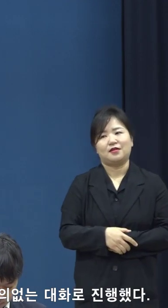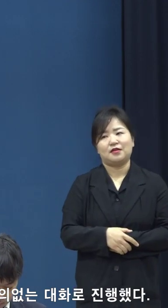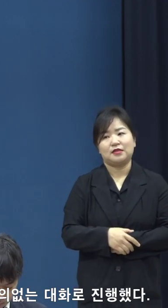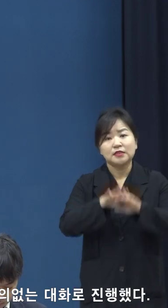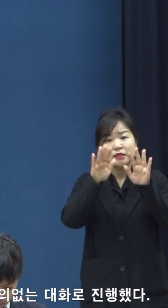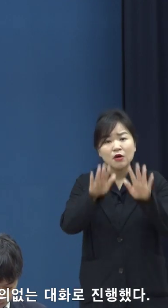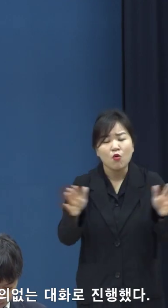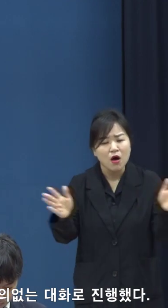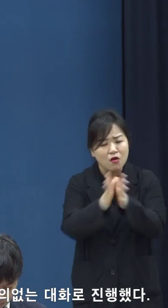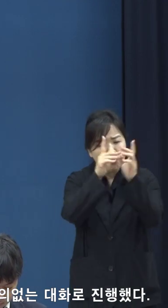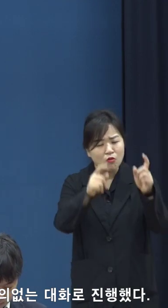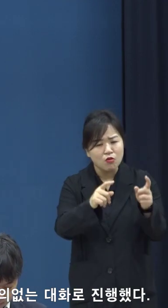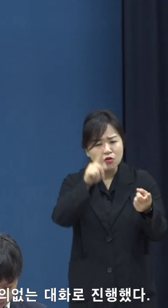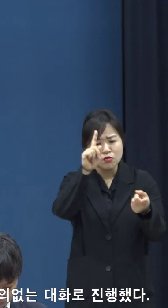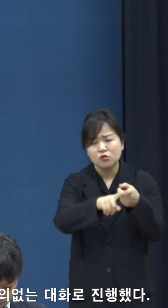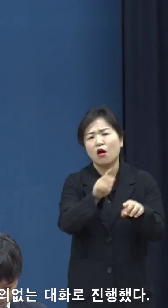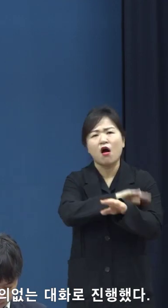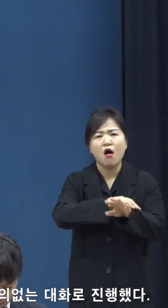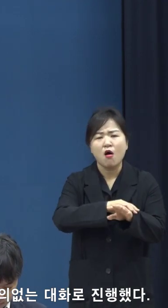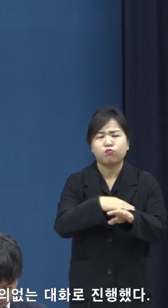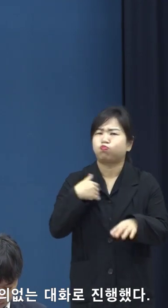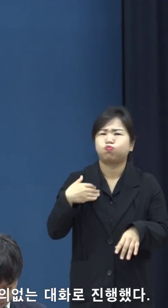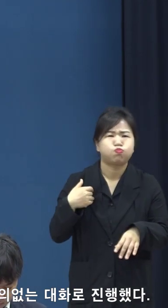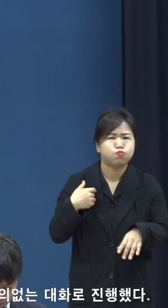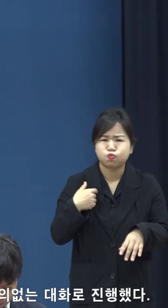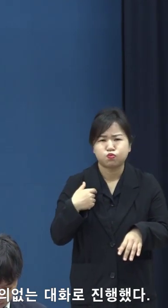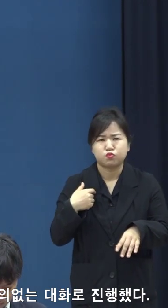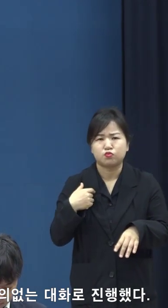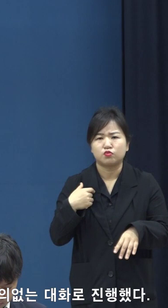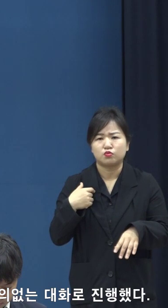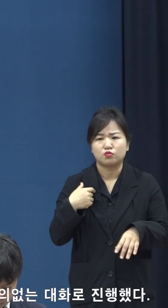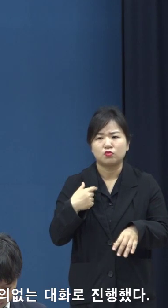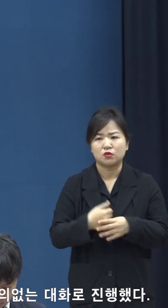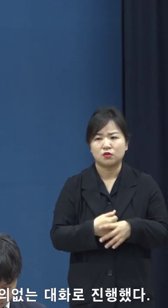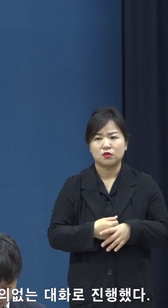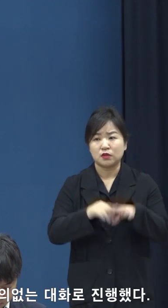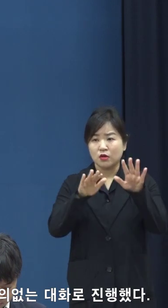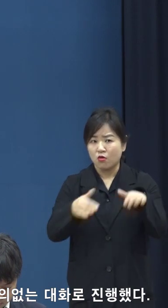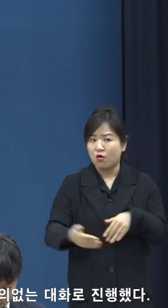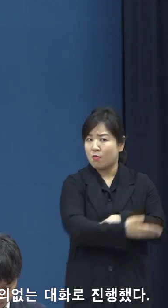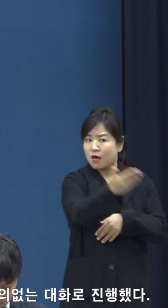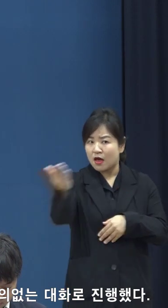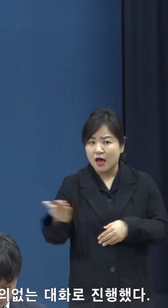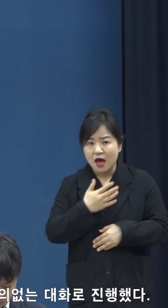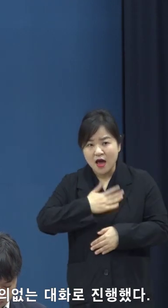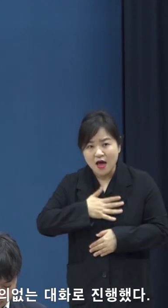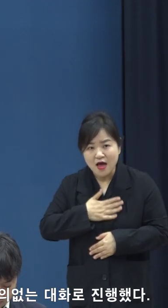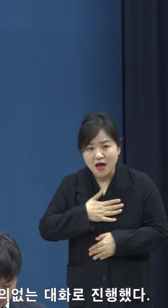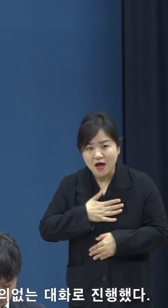이런 화성시에 대해서 아는 분들이 잘 없으시더라고요. 여기 오신 분들은 다 알고 계시죠?